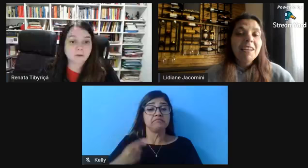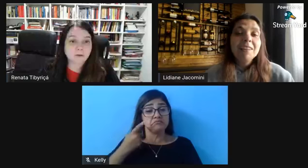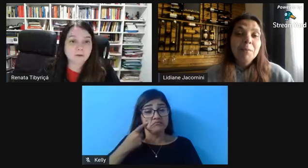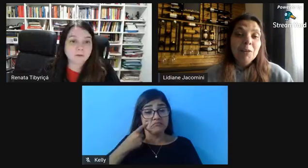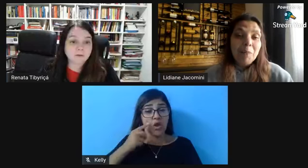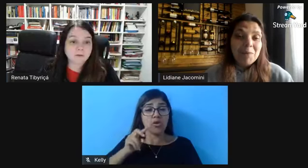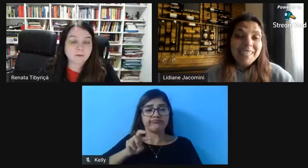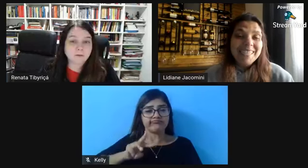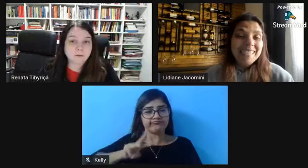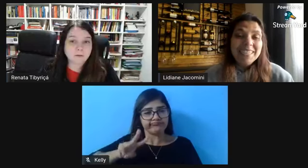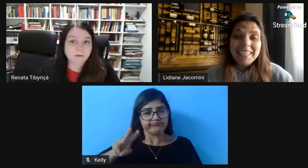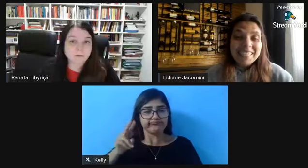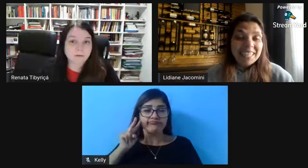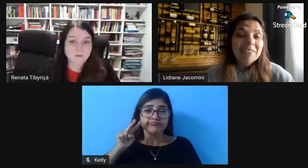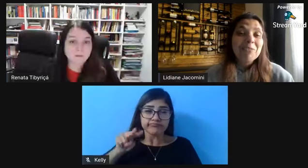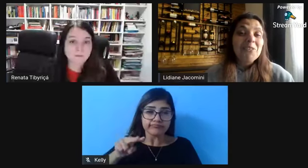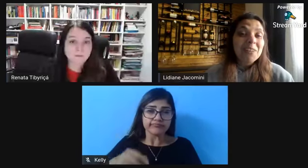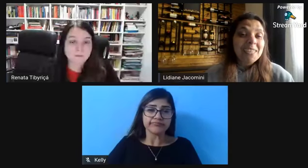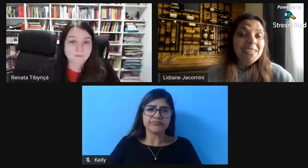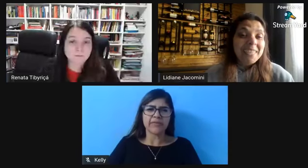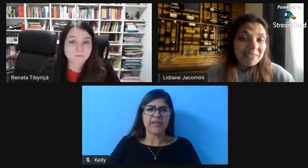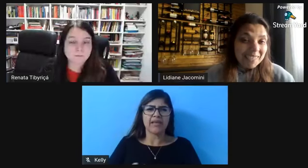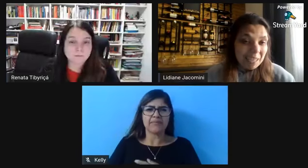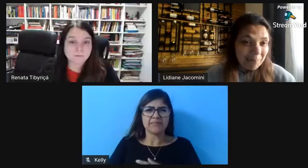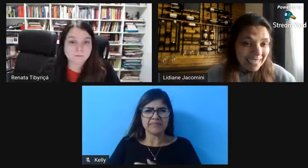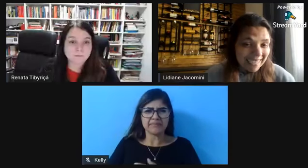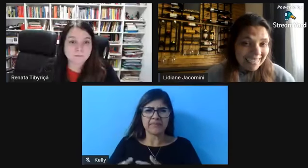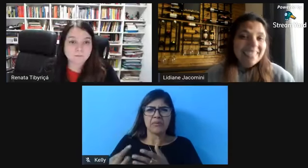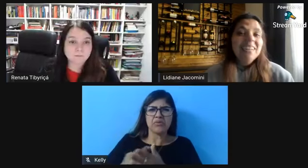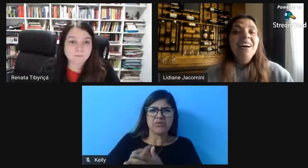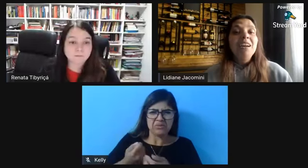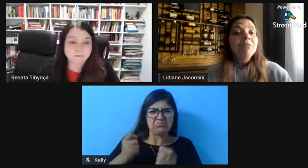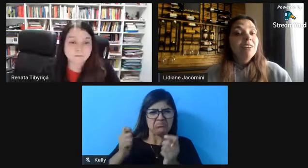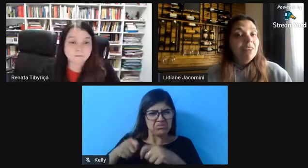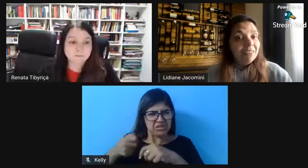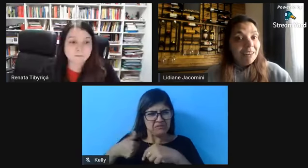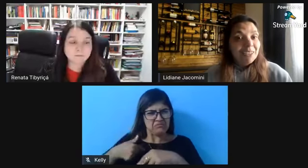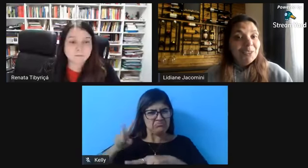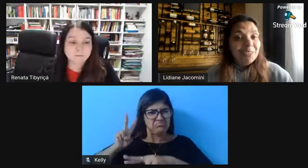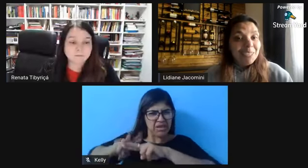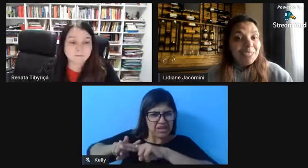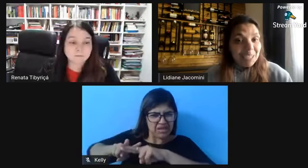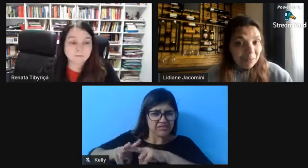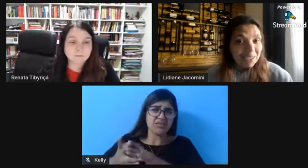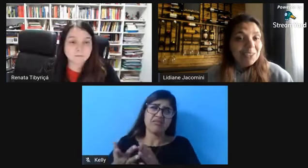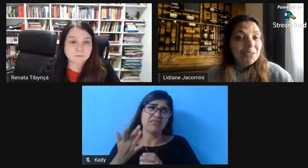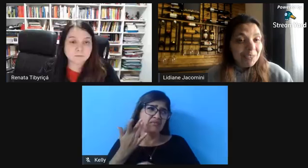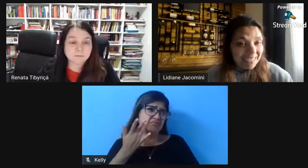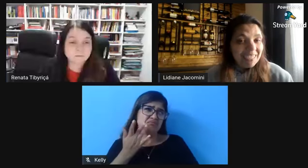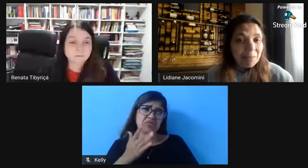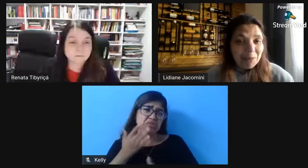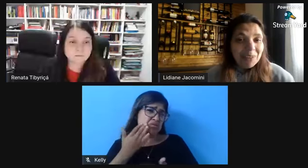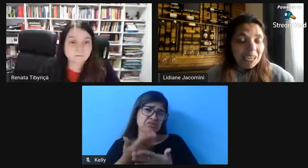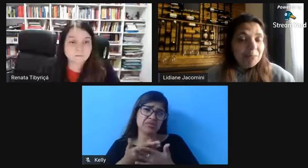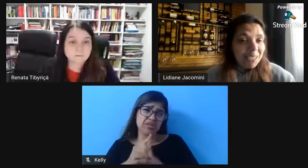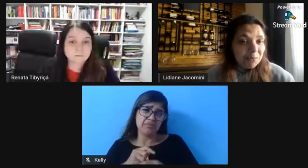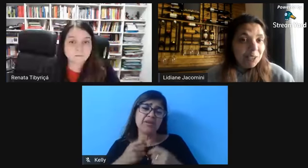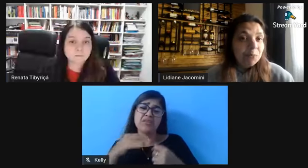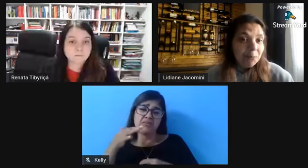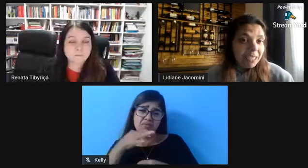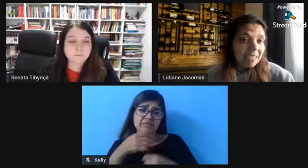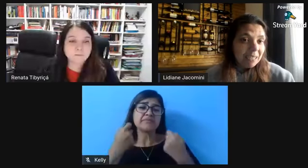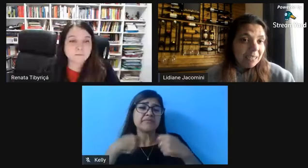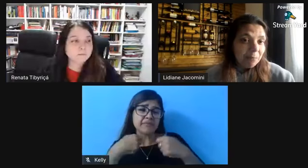Muito. Ela até mandou para mim assim, Lidiane, será que eu corro o risco de ser presa? Aí eu falei, olha, eu acredito que não, mas eu acho que você tem que procurar